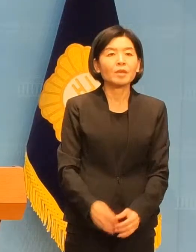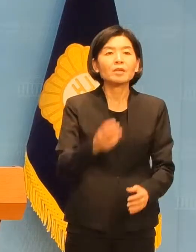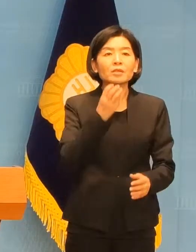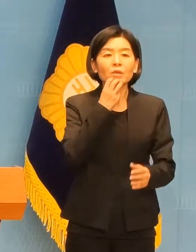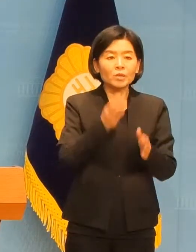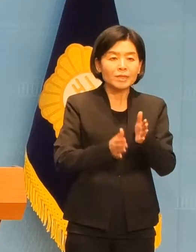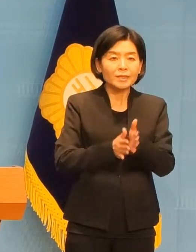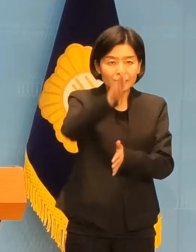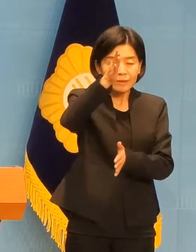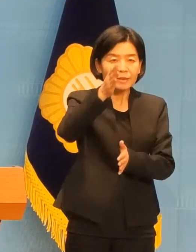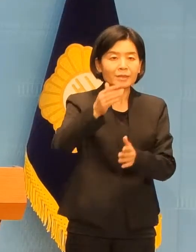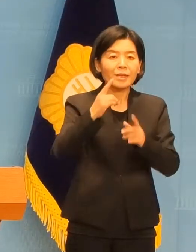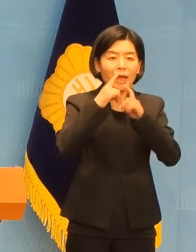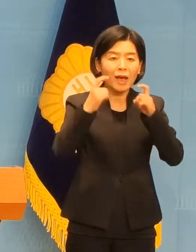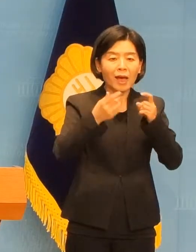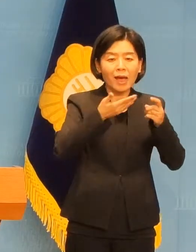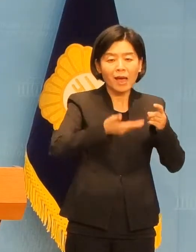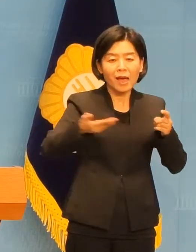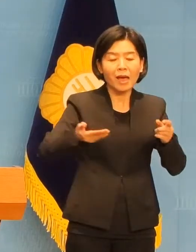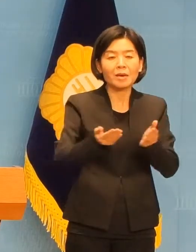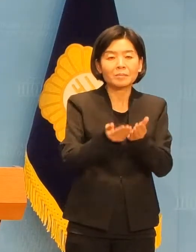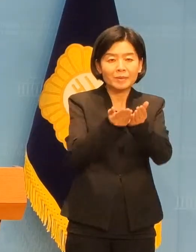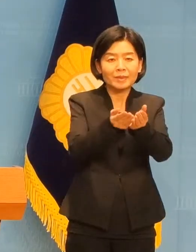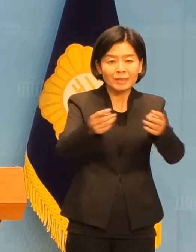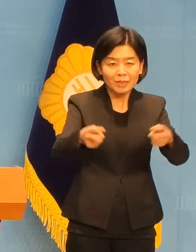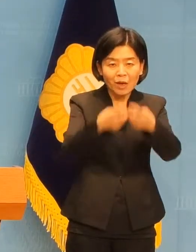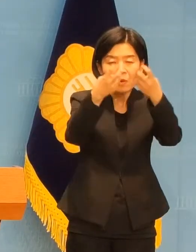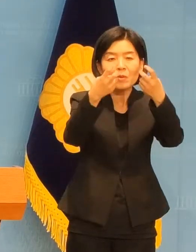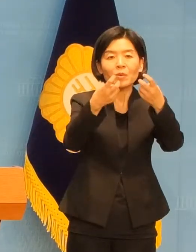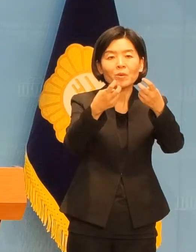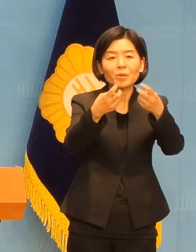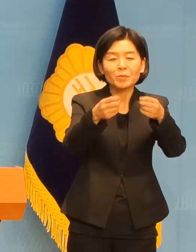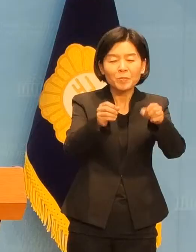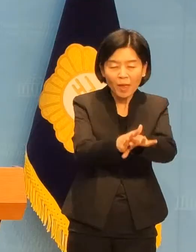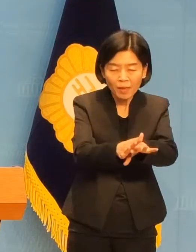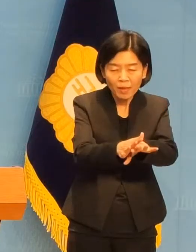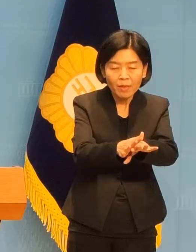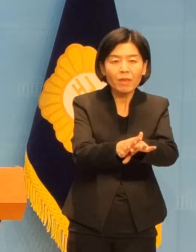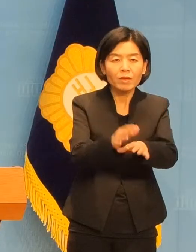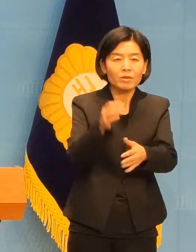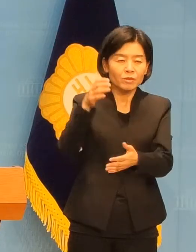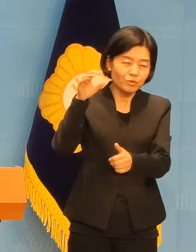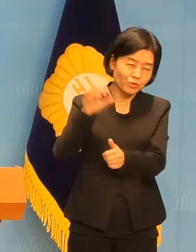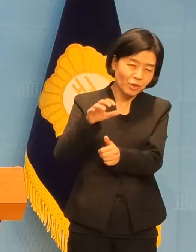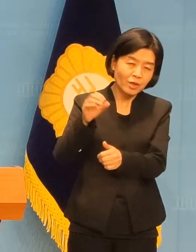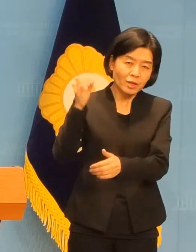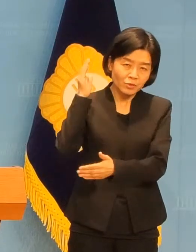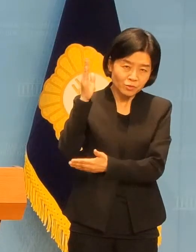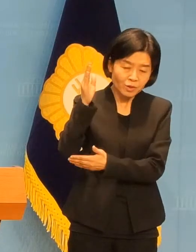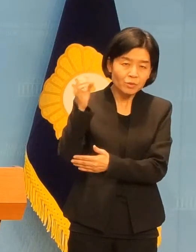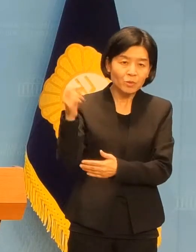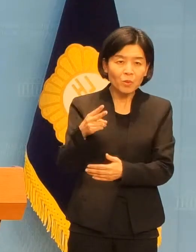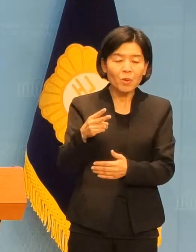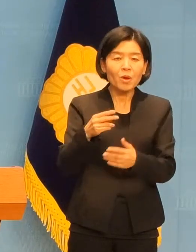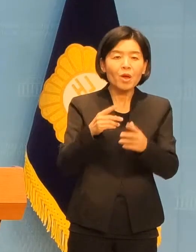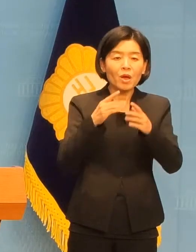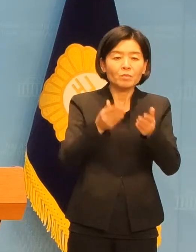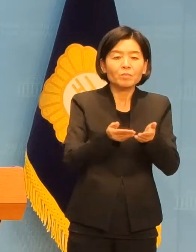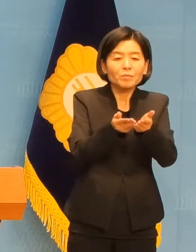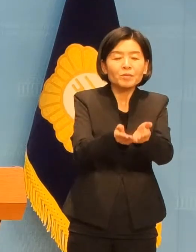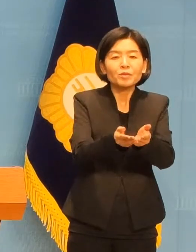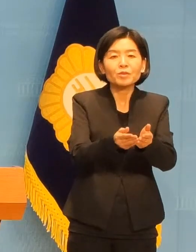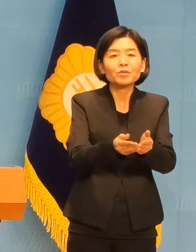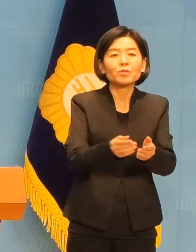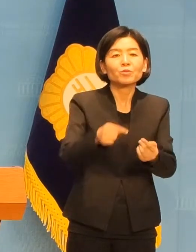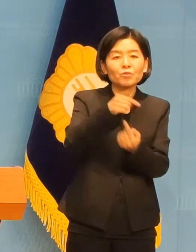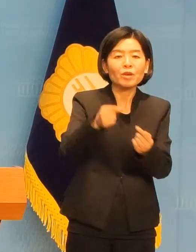서울시 한강버스 사고 은폐 규탄, 한강버스 운항 재개 연기 촉구 기자회견문.